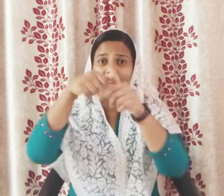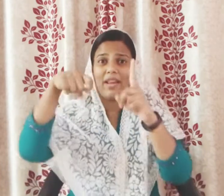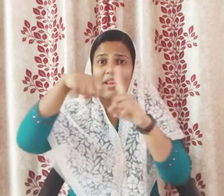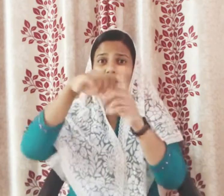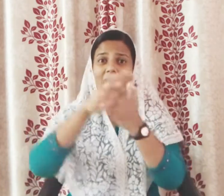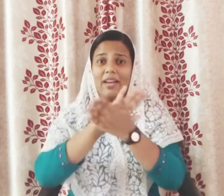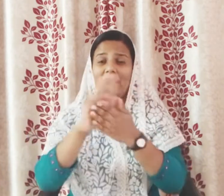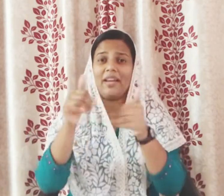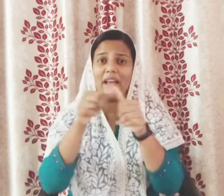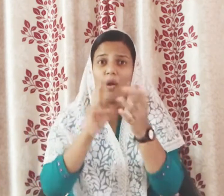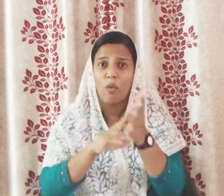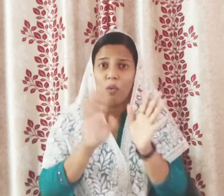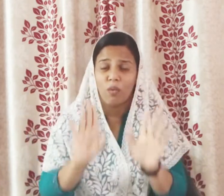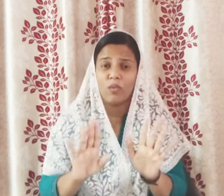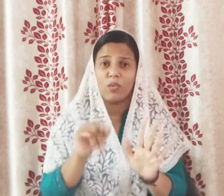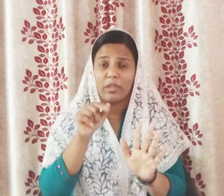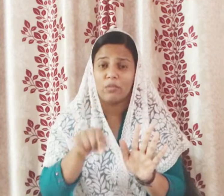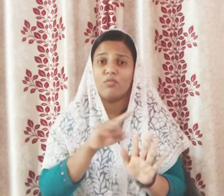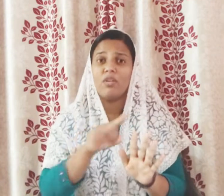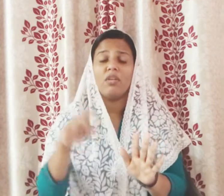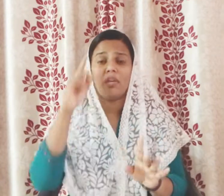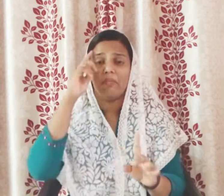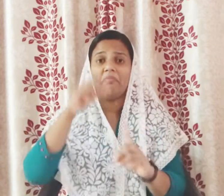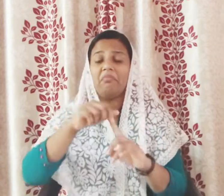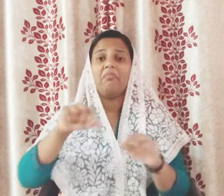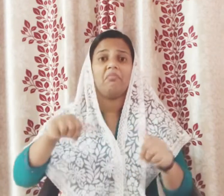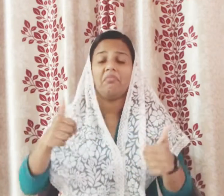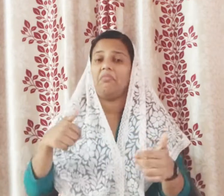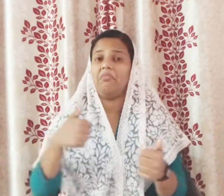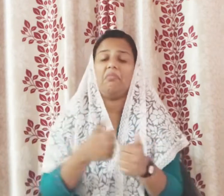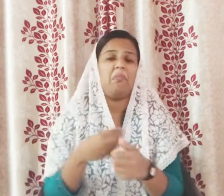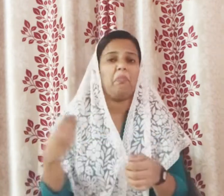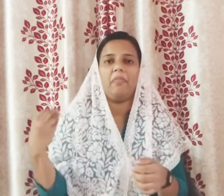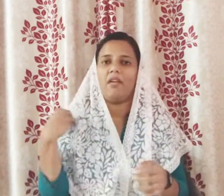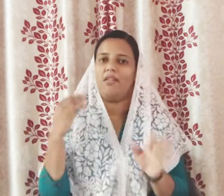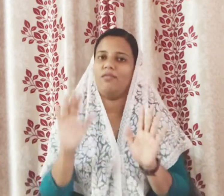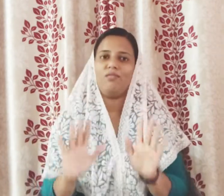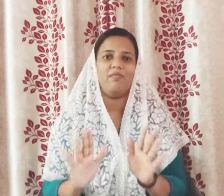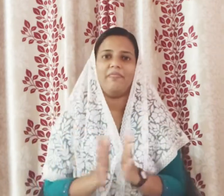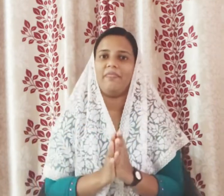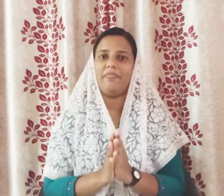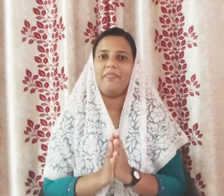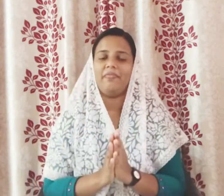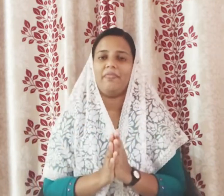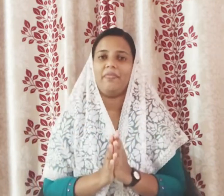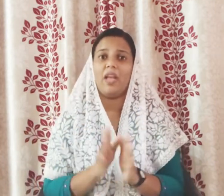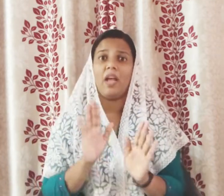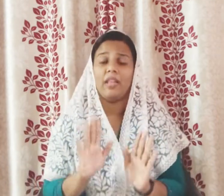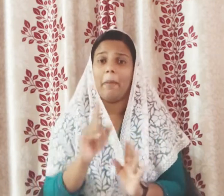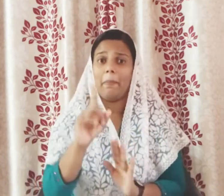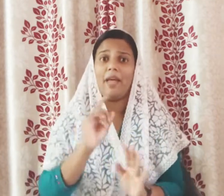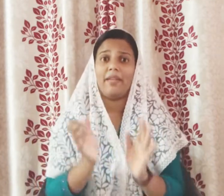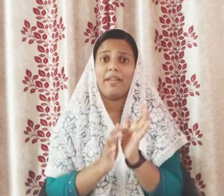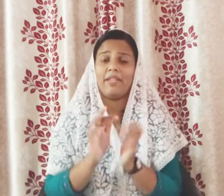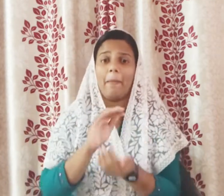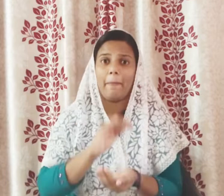നമ്മുടെ ജീവിതത്തിലുണ്ടെങ്കിൽ, പ്രിയപ്പെട്ടവരെ, ജയകരമായ ജീവിതം മുൻപോട്ട് നയിക്കുവാൻ പ്രയാസമാണ്. അപ്പം ഒരു ദൈവപൈതലിൻ്റെ